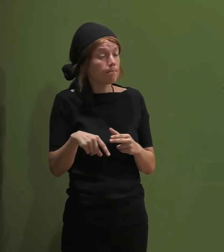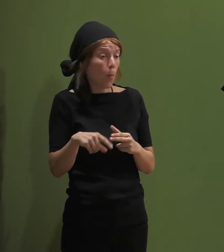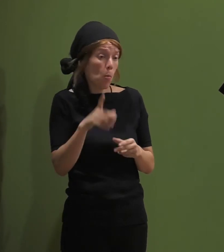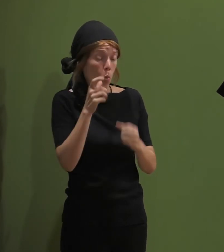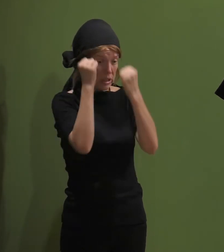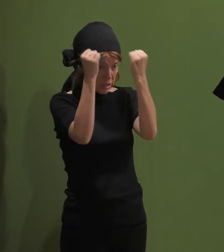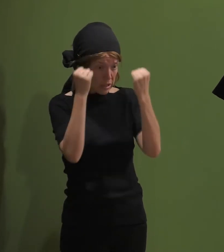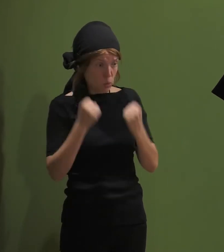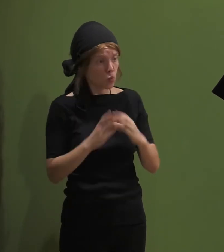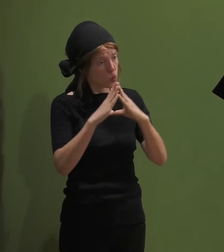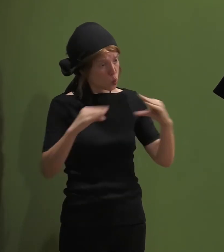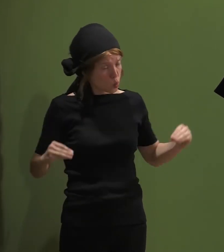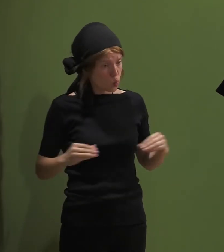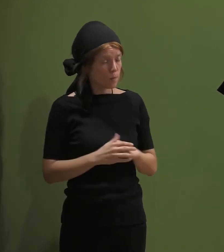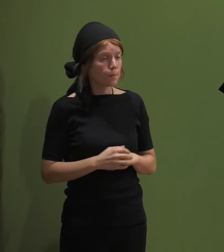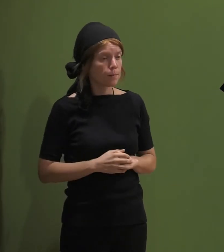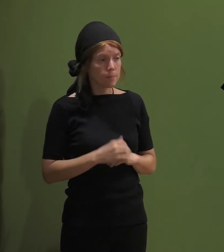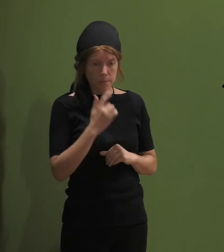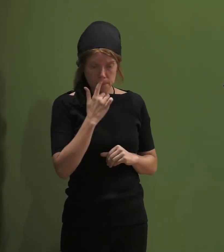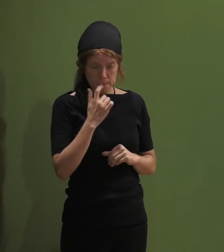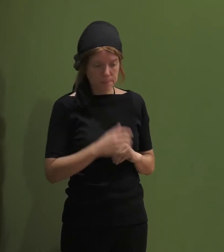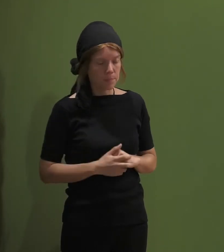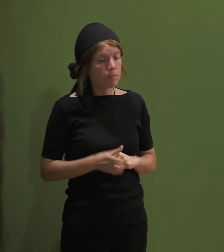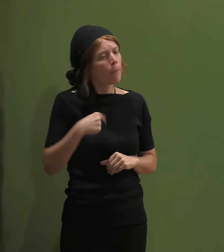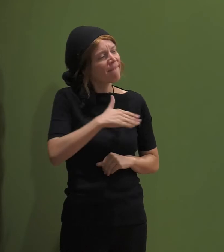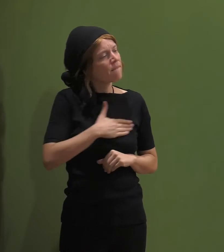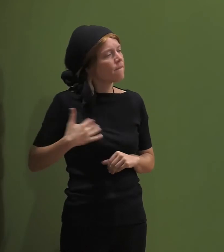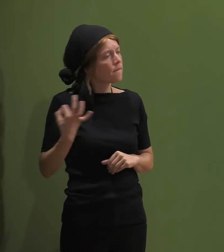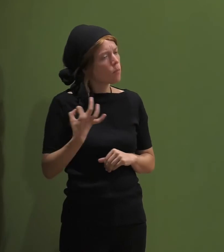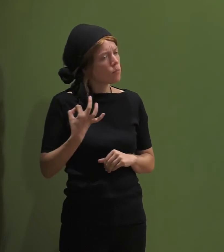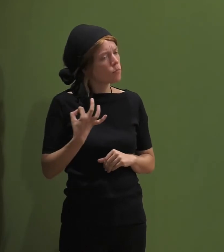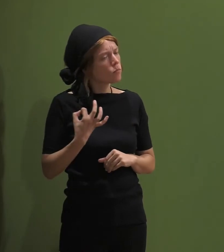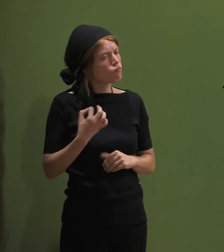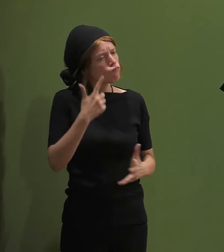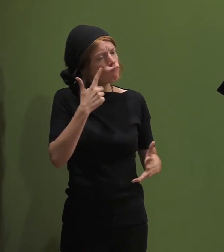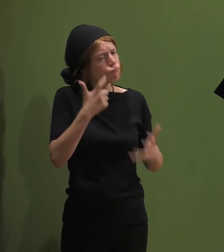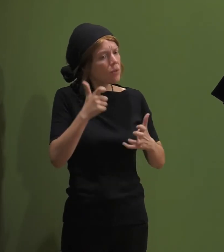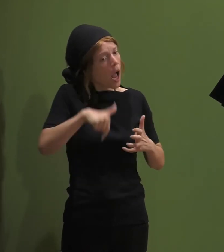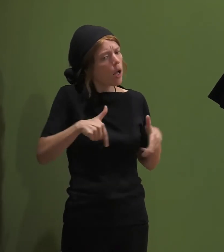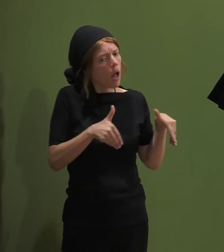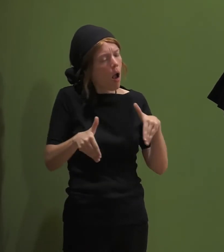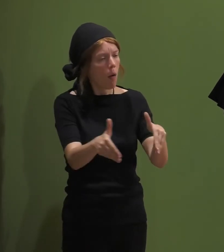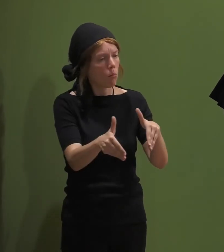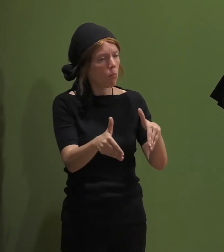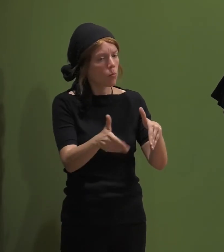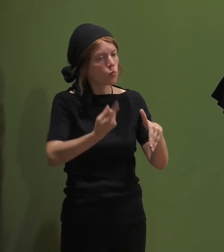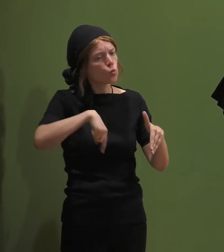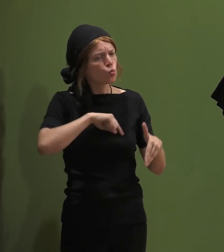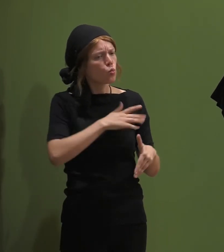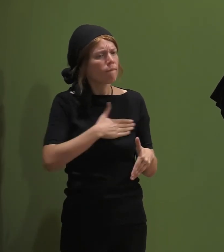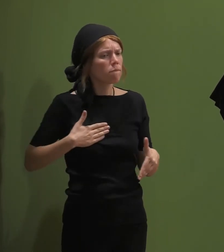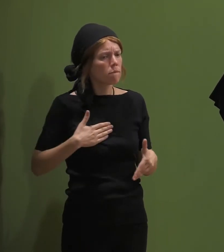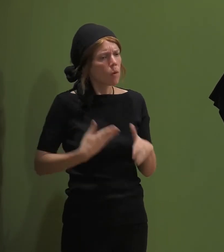como institución universitaria pública. Queremos enfatizar que este es el camino, que es nuestra